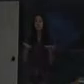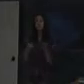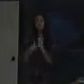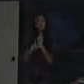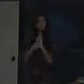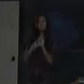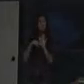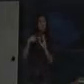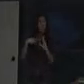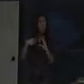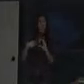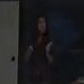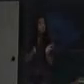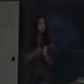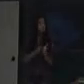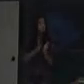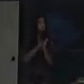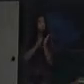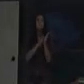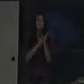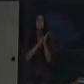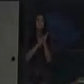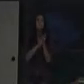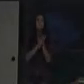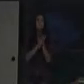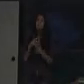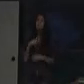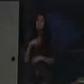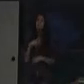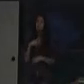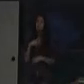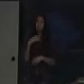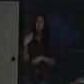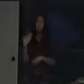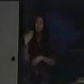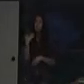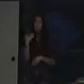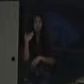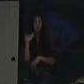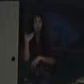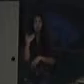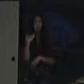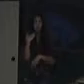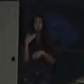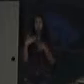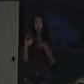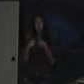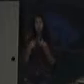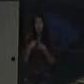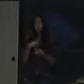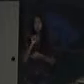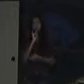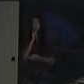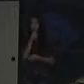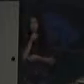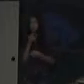prestar congratulações a esta instituição e a essa agência, por outro lado fico triste,